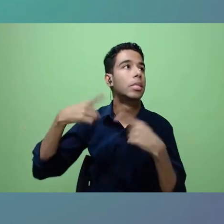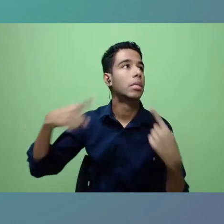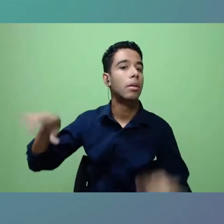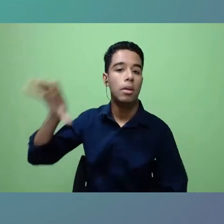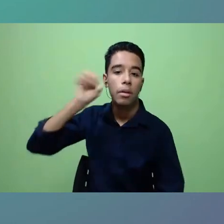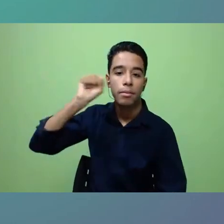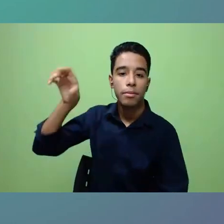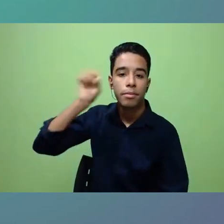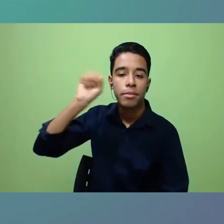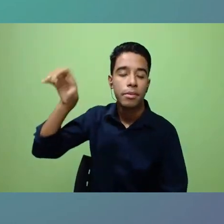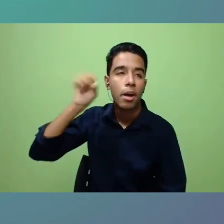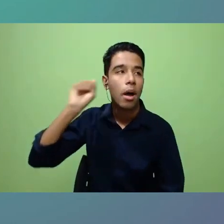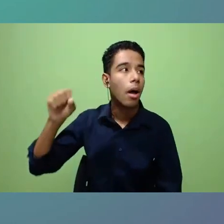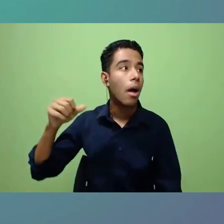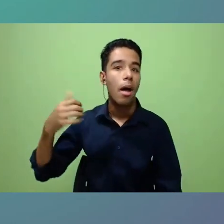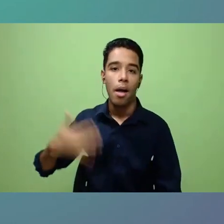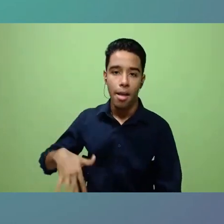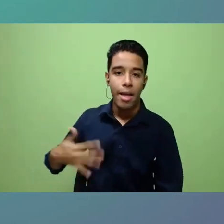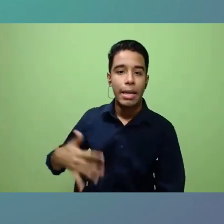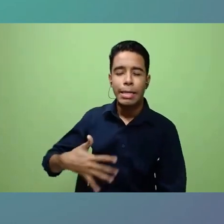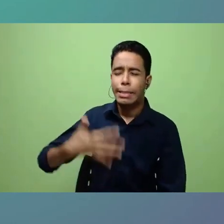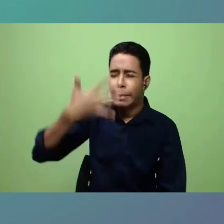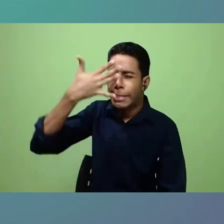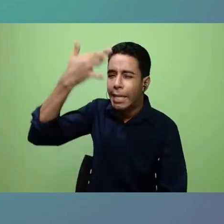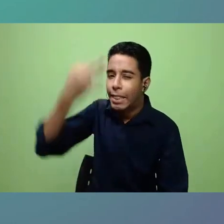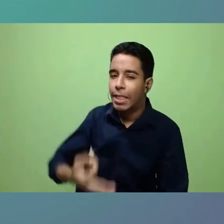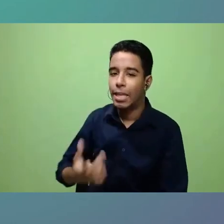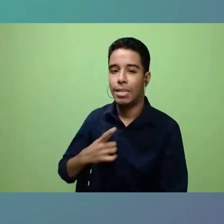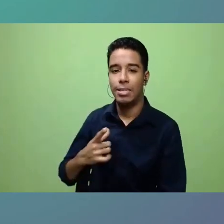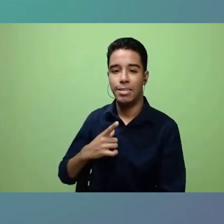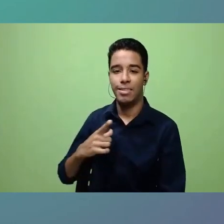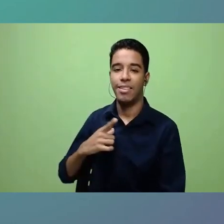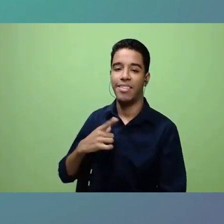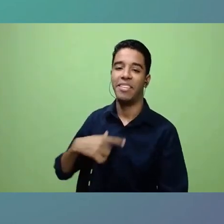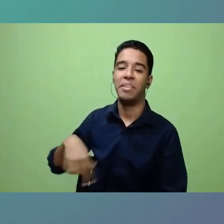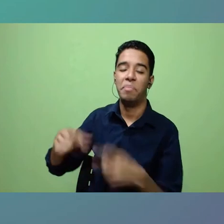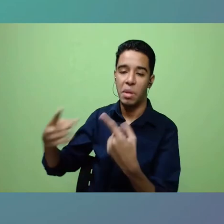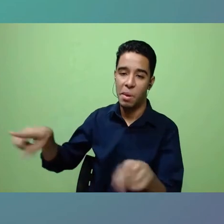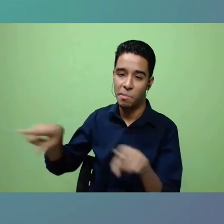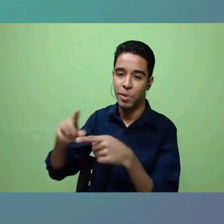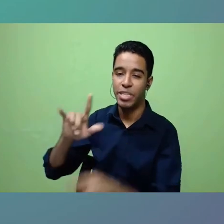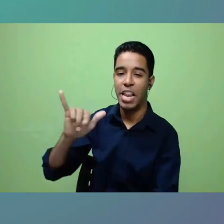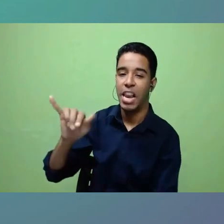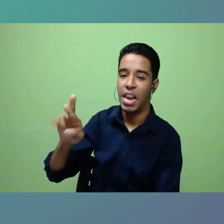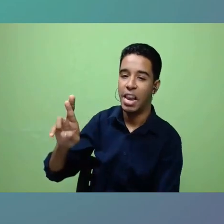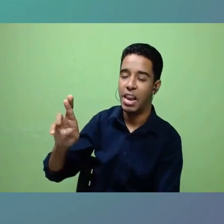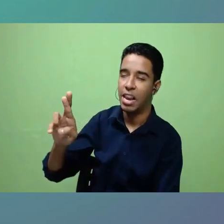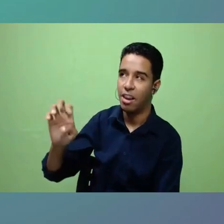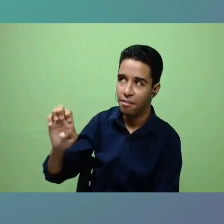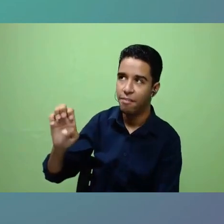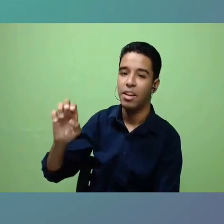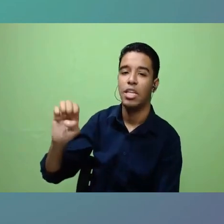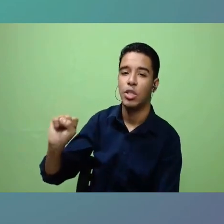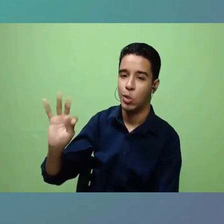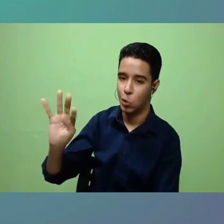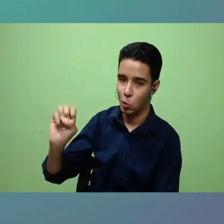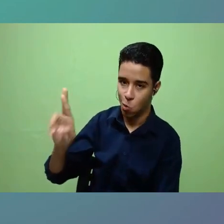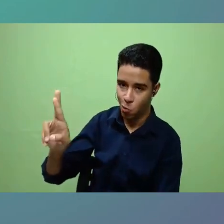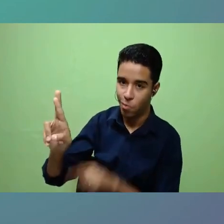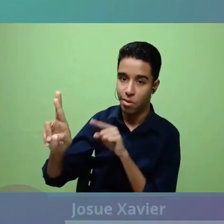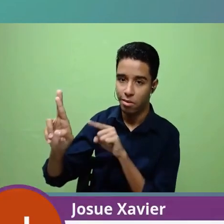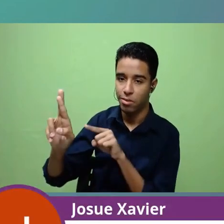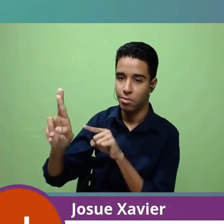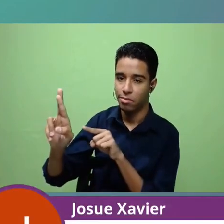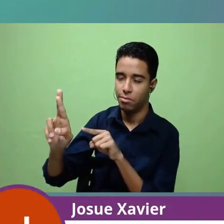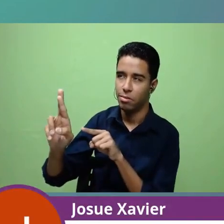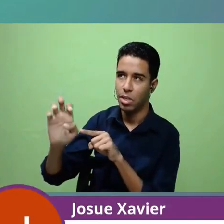A gente tem certeza que aquilo foi escrito em português. Por quê? O processo tradutório foi tão grande que não parece uma tradução. Foi tão natural que não